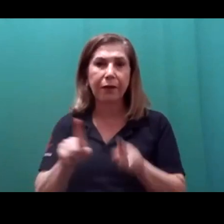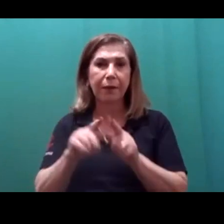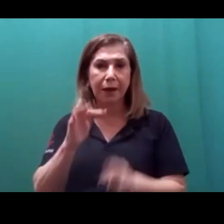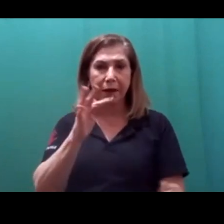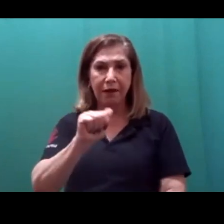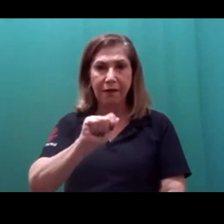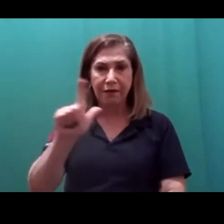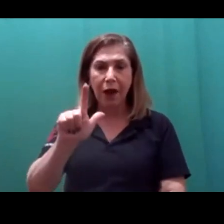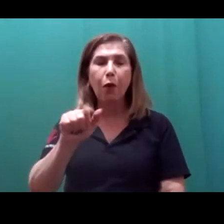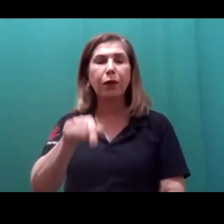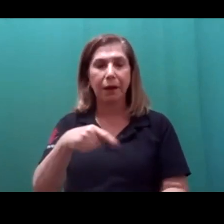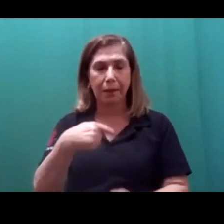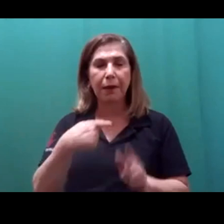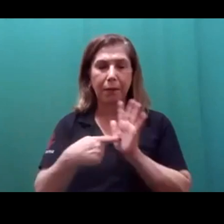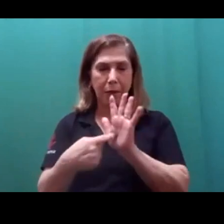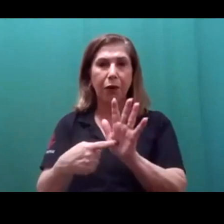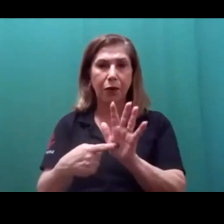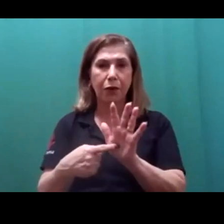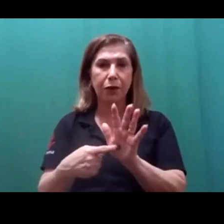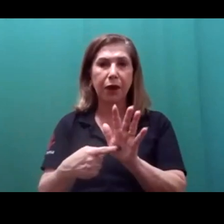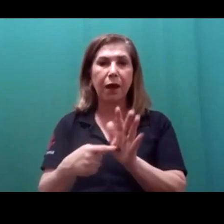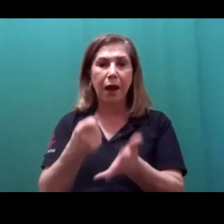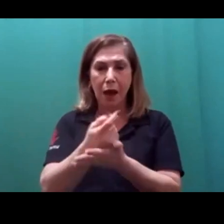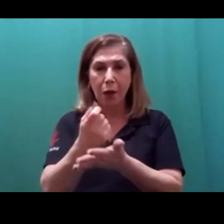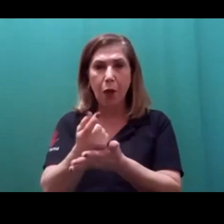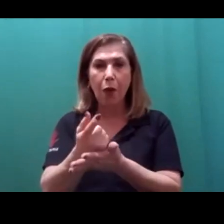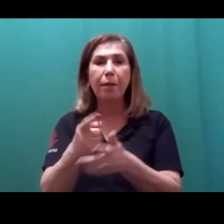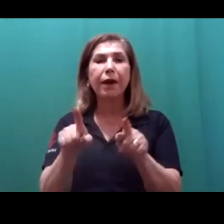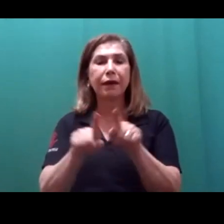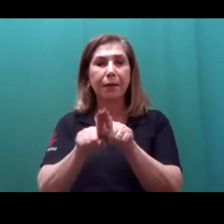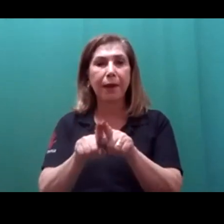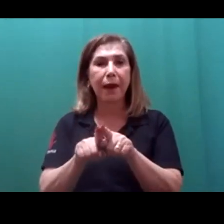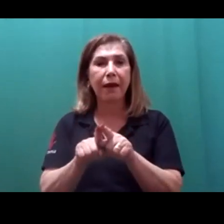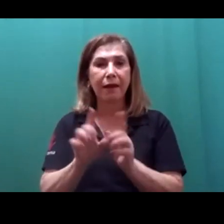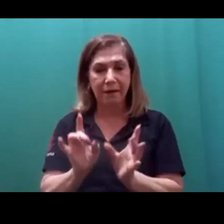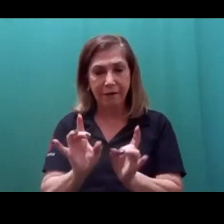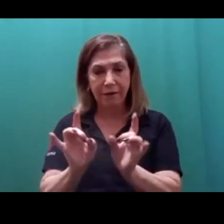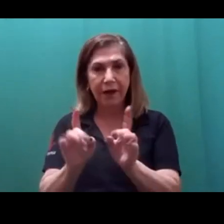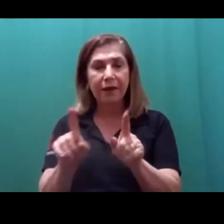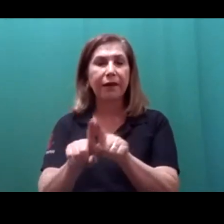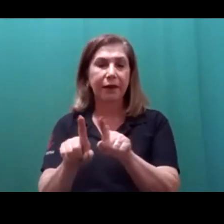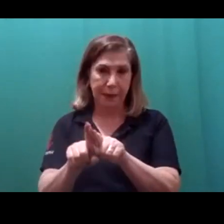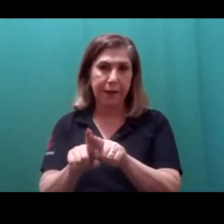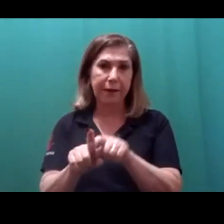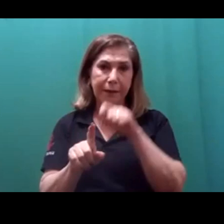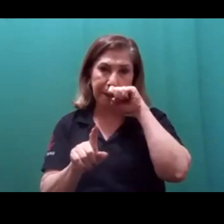ela é produtora de comida, ela é consumidora, mas ela também é um processo, é na cidade onde as pessoas que estão pensando